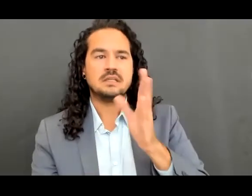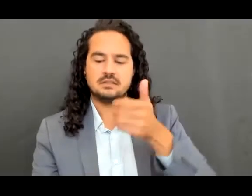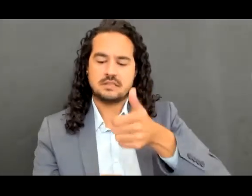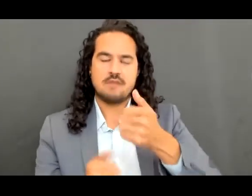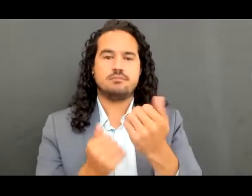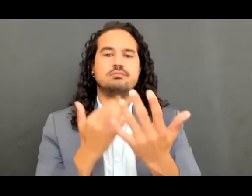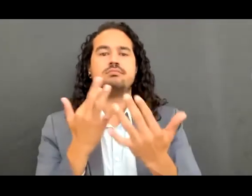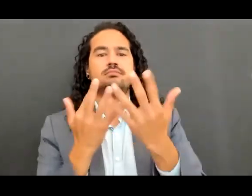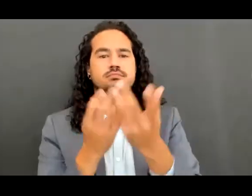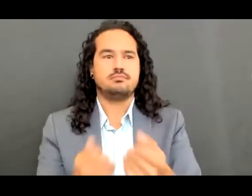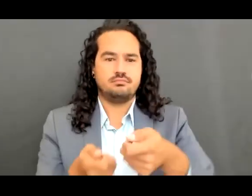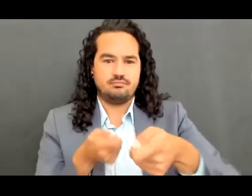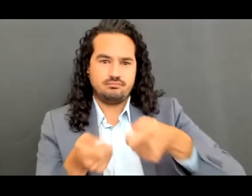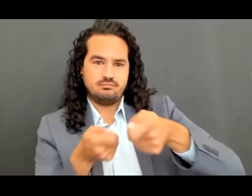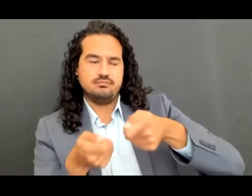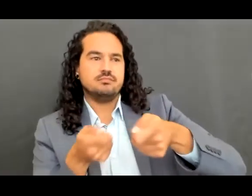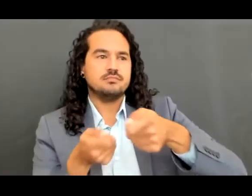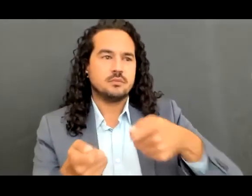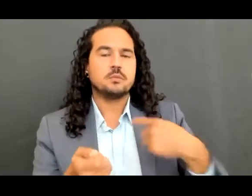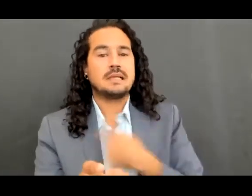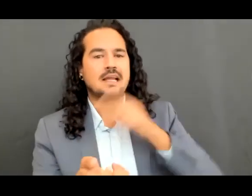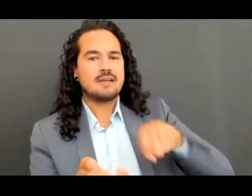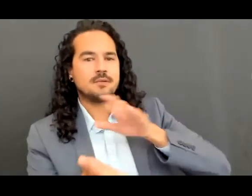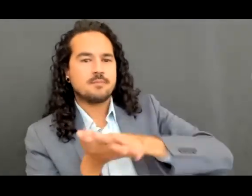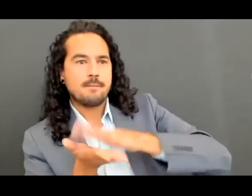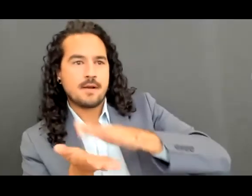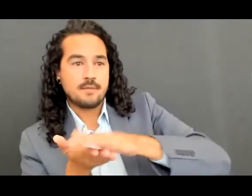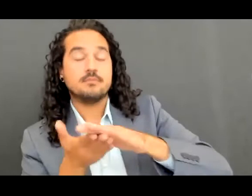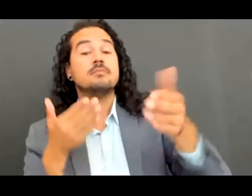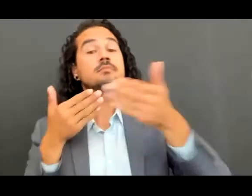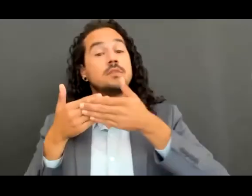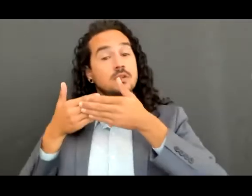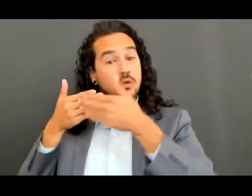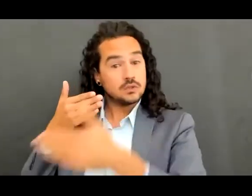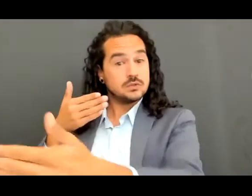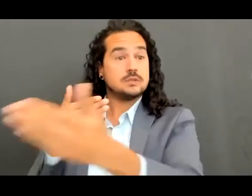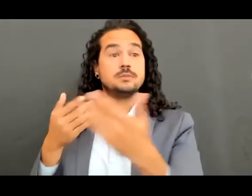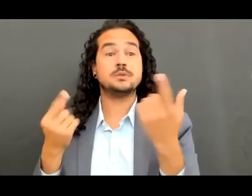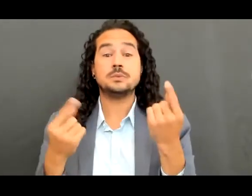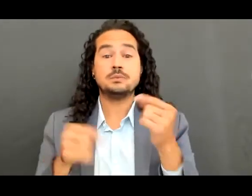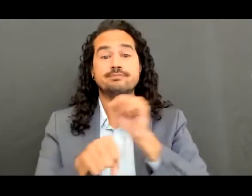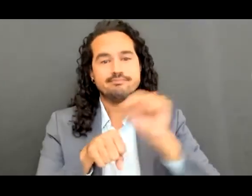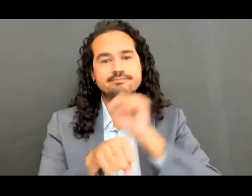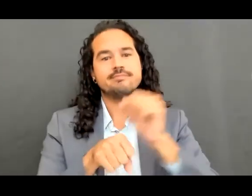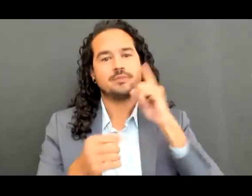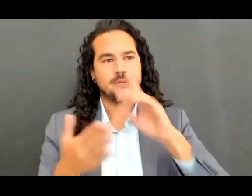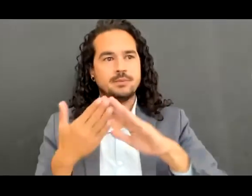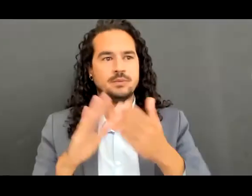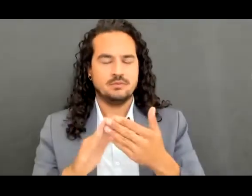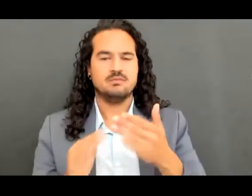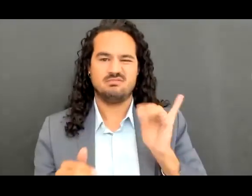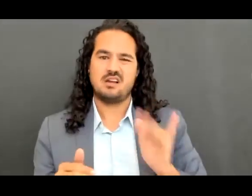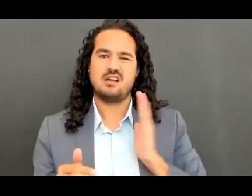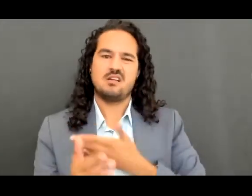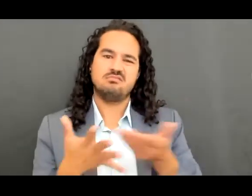pasar y lo que estamos viendo, qué es lo que va a pasar aquí. Por aquí lo que queremos hacer es que se quede un poco seguro